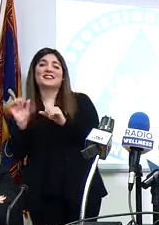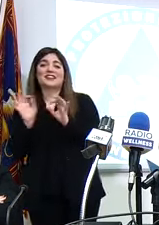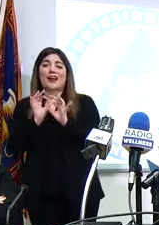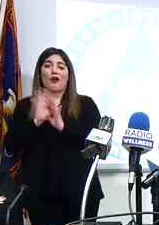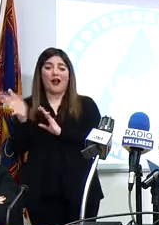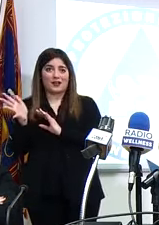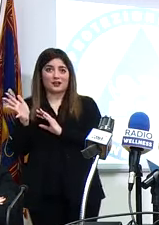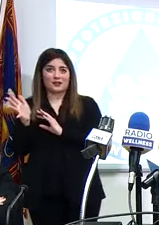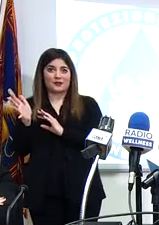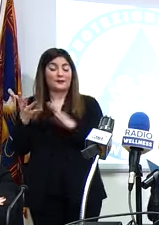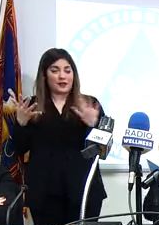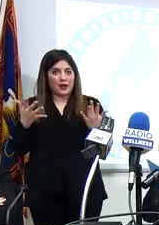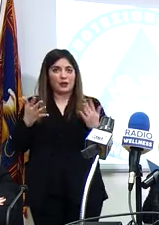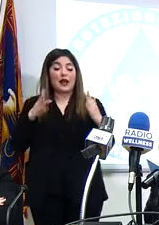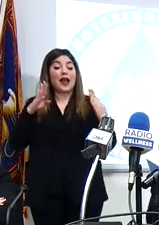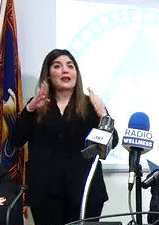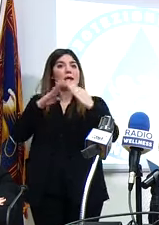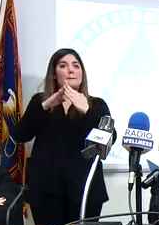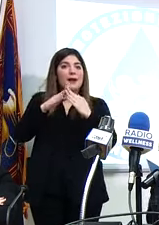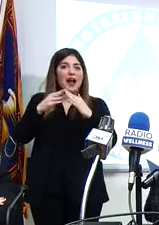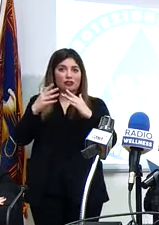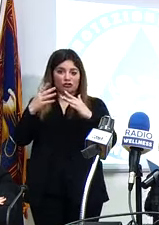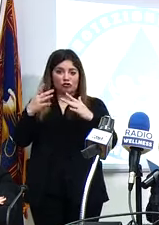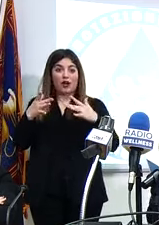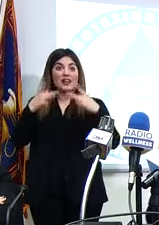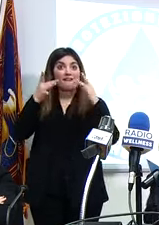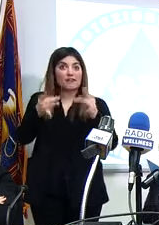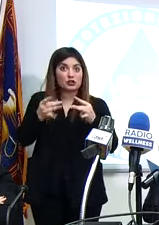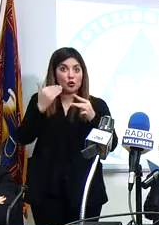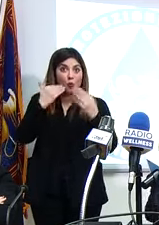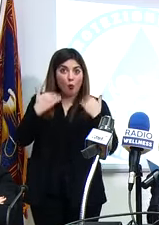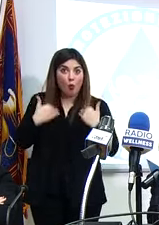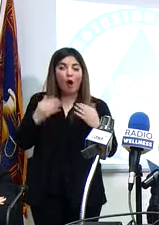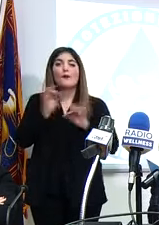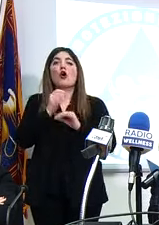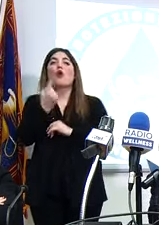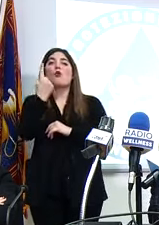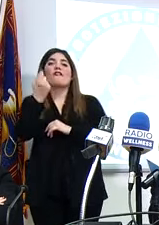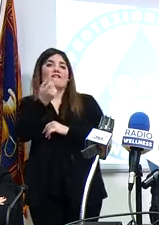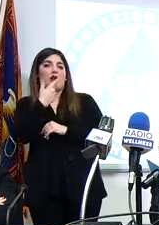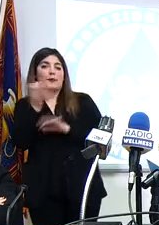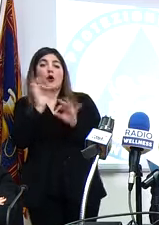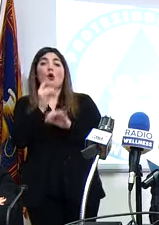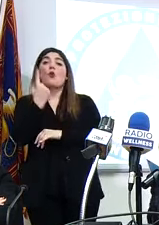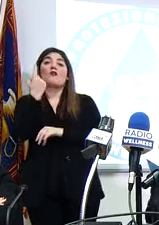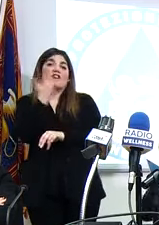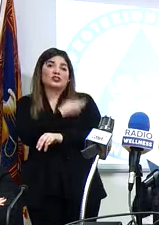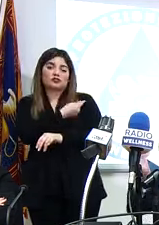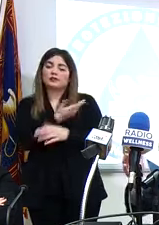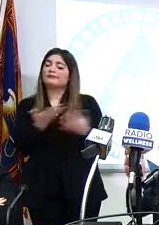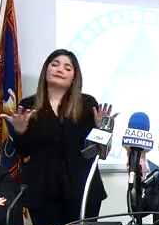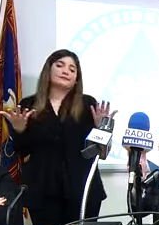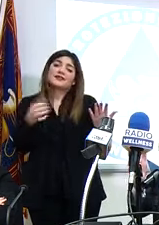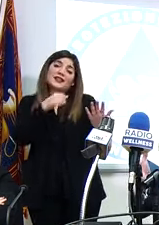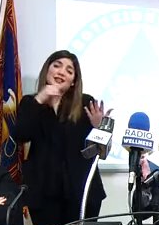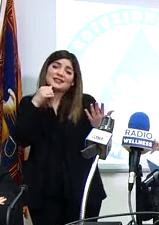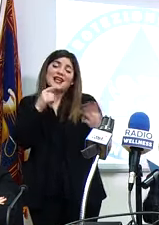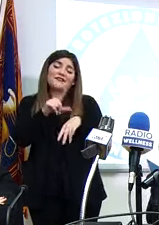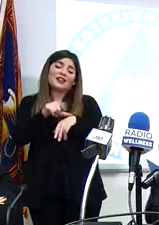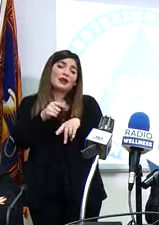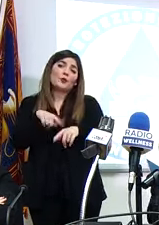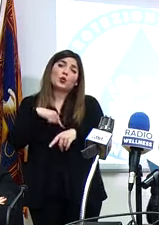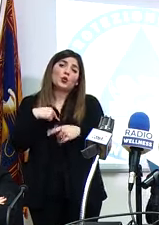di un'infezione sull'uomo o di un farmaco o di un vaccino richiedono sempre tempi molto lunghi. Avete